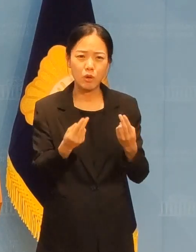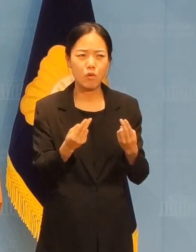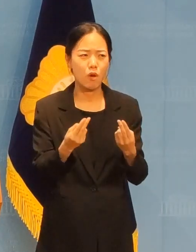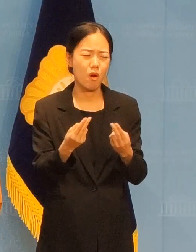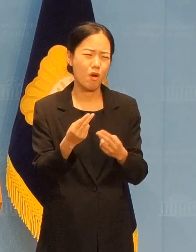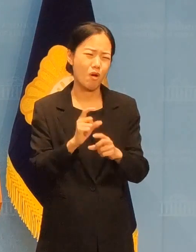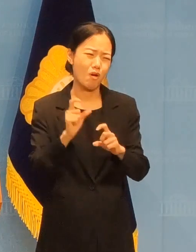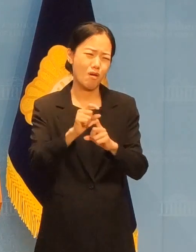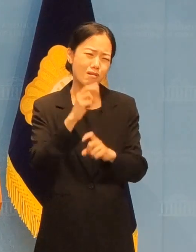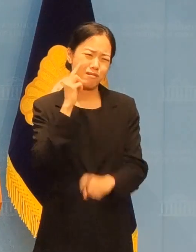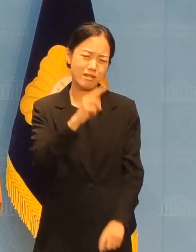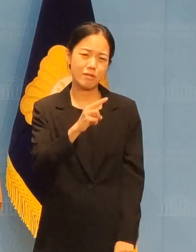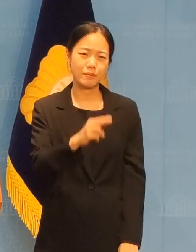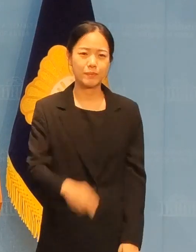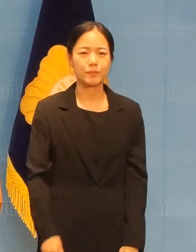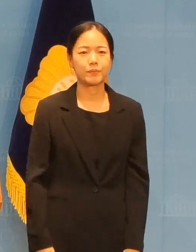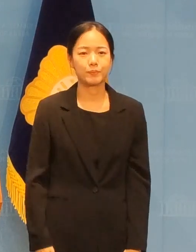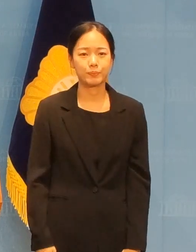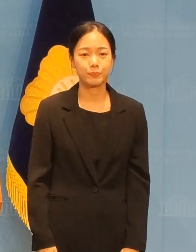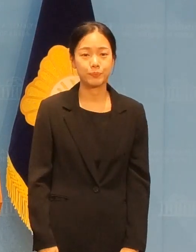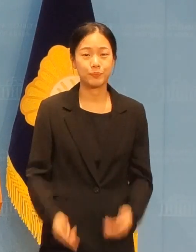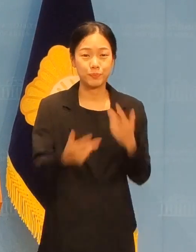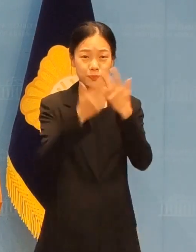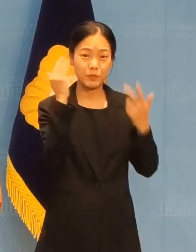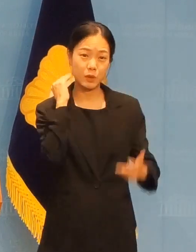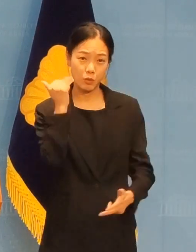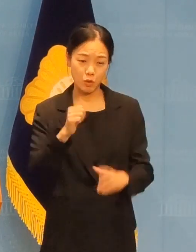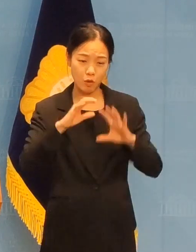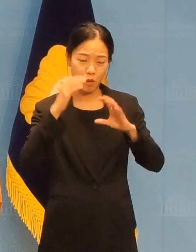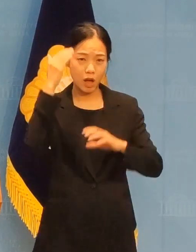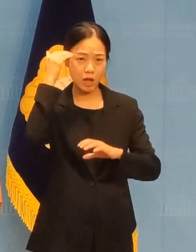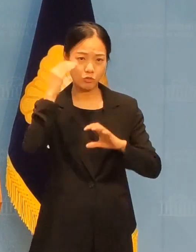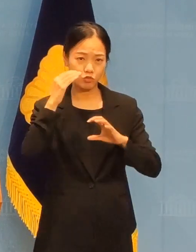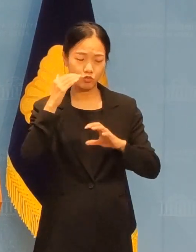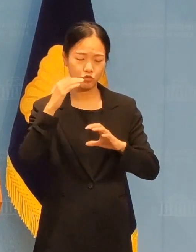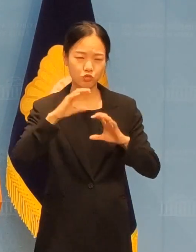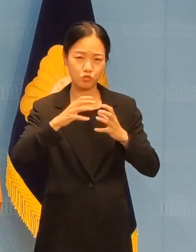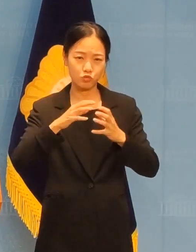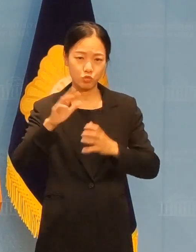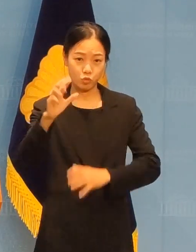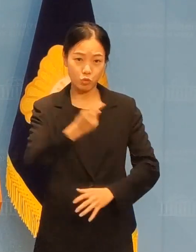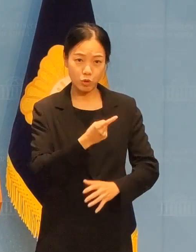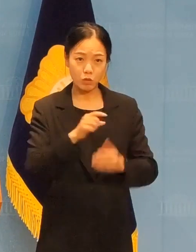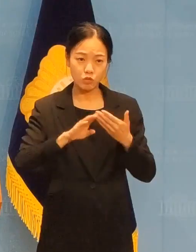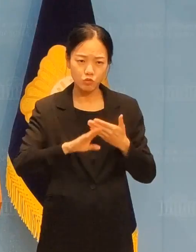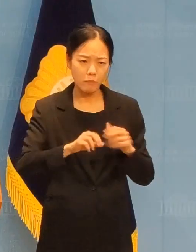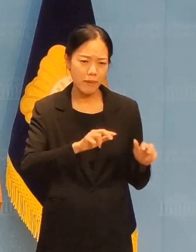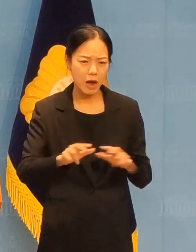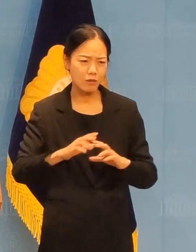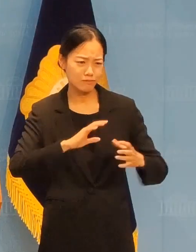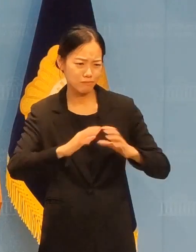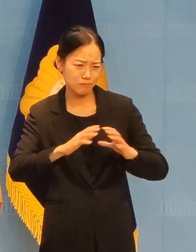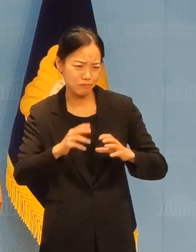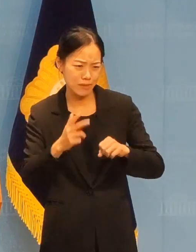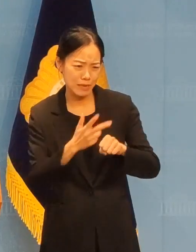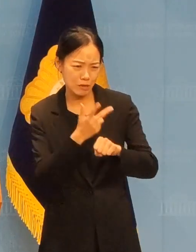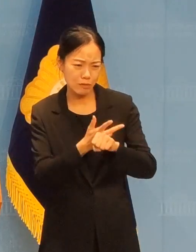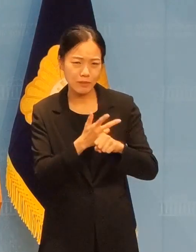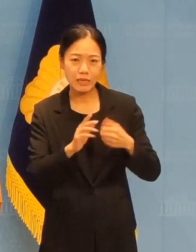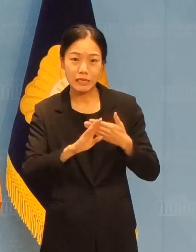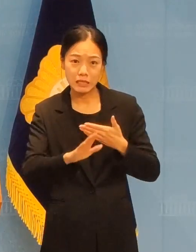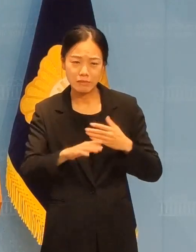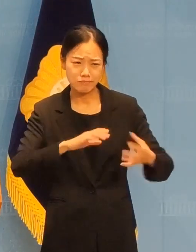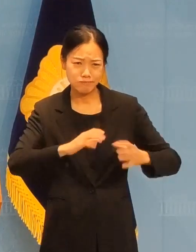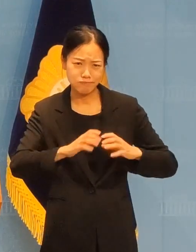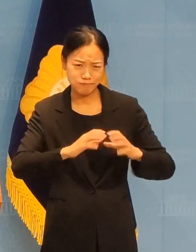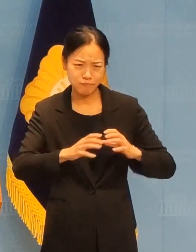돌렸습니다. 이 대통령은 귀국 직후 7시간 반 동안 마라톤 회의를 열고 불쑥 공급